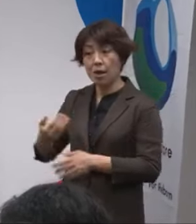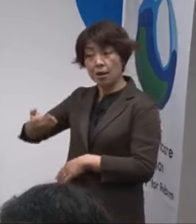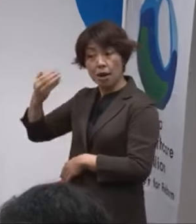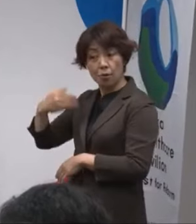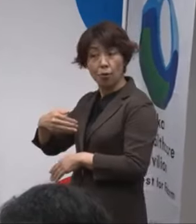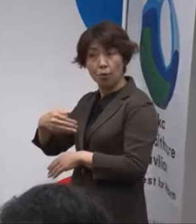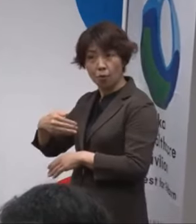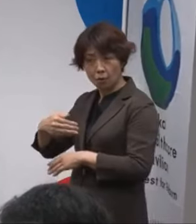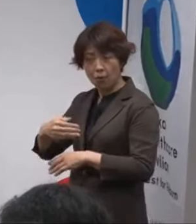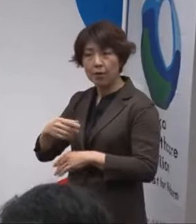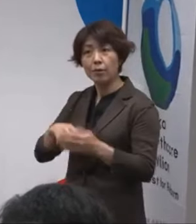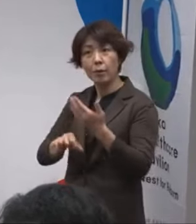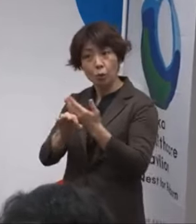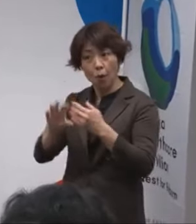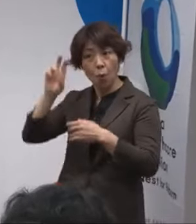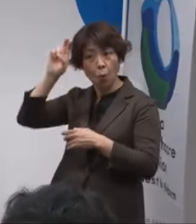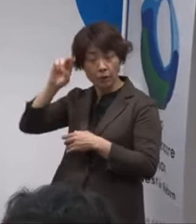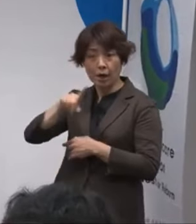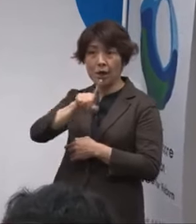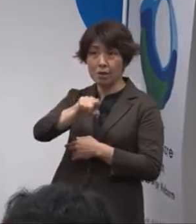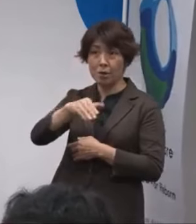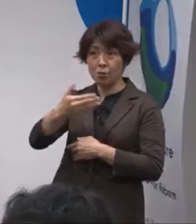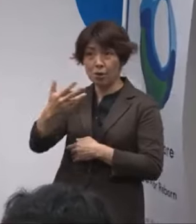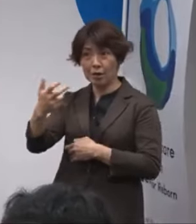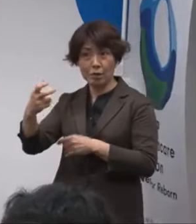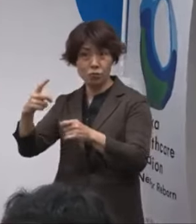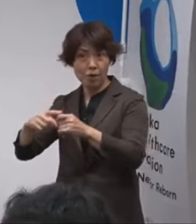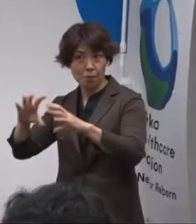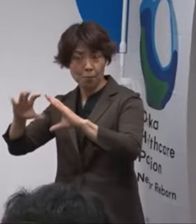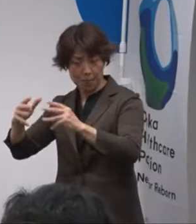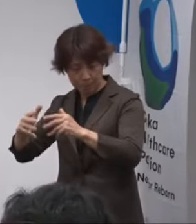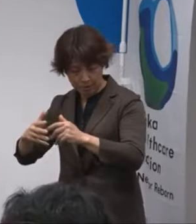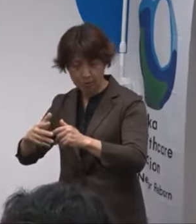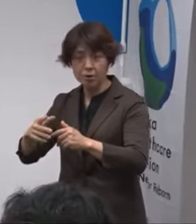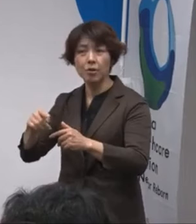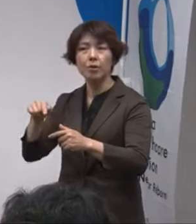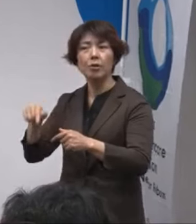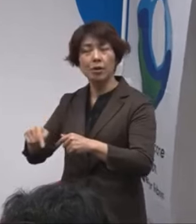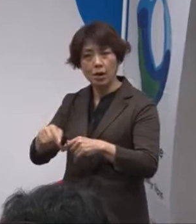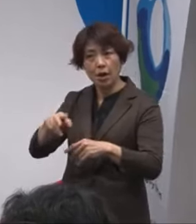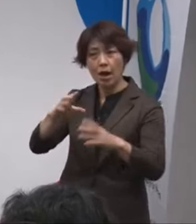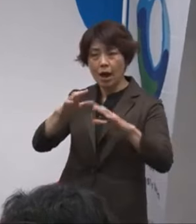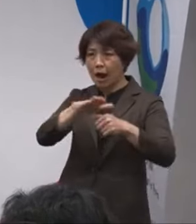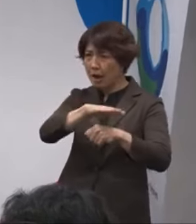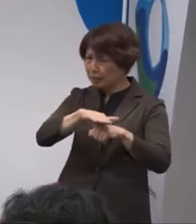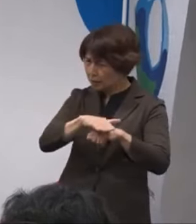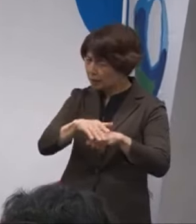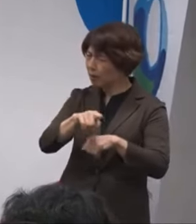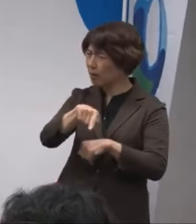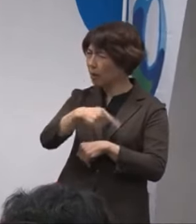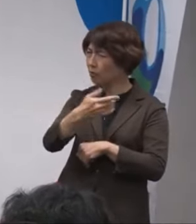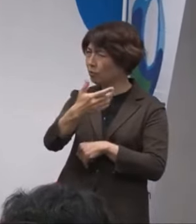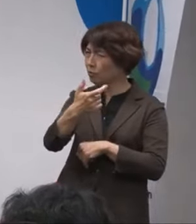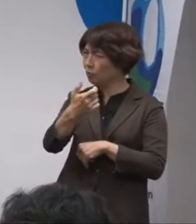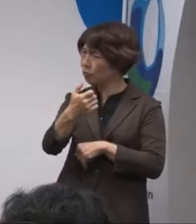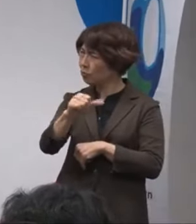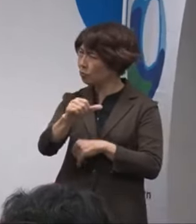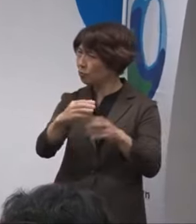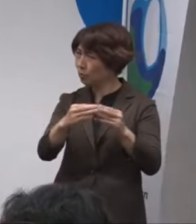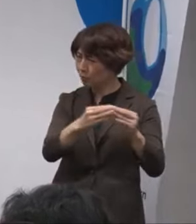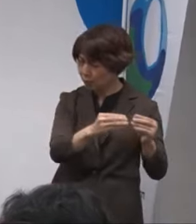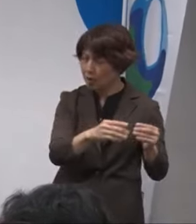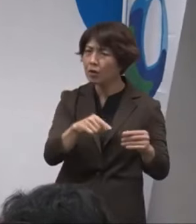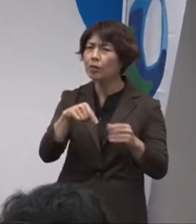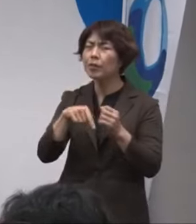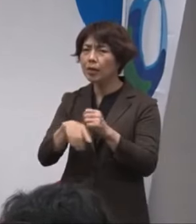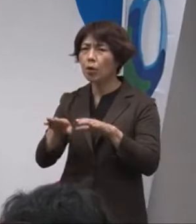の1970年万博は77カ国、そして愛知博が122カ国だったと思うんですけれども、そういった意味では今回